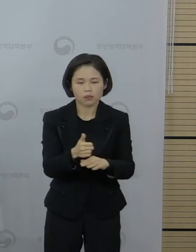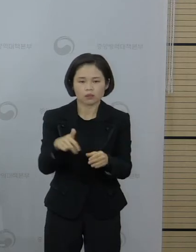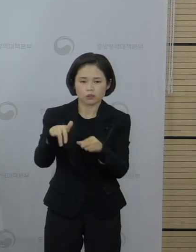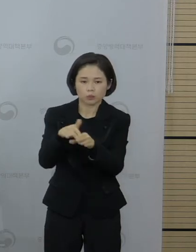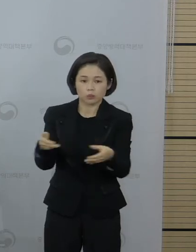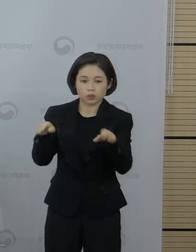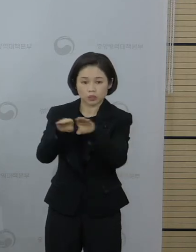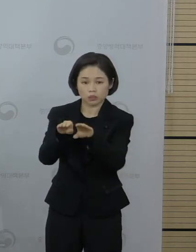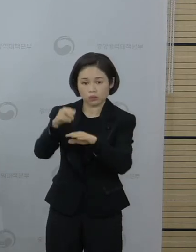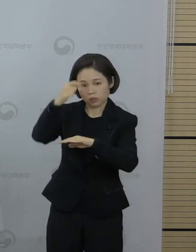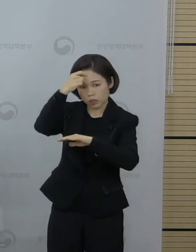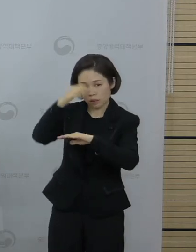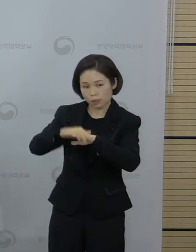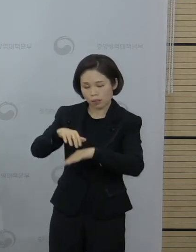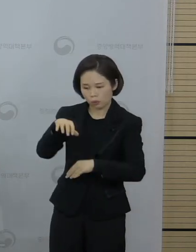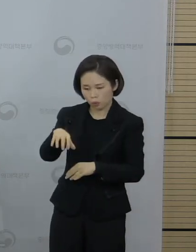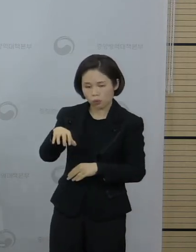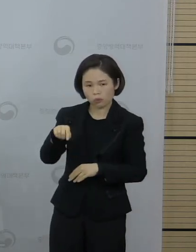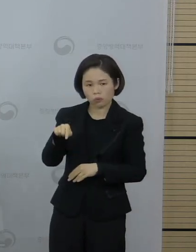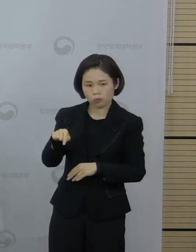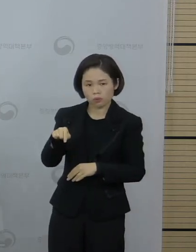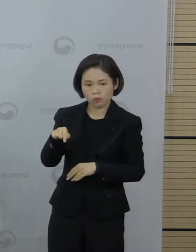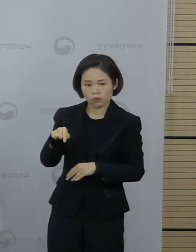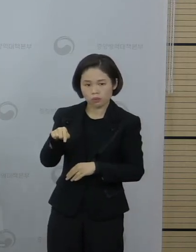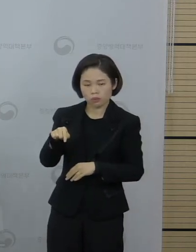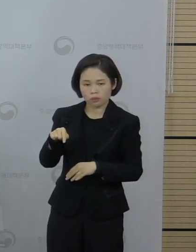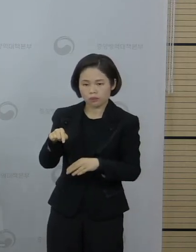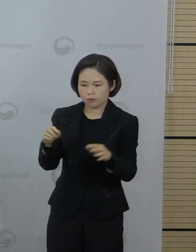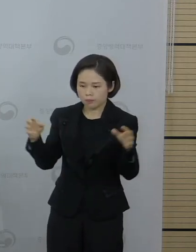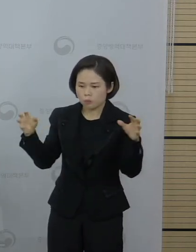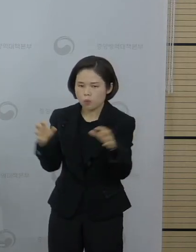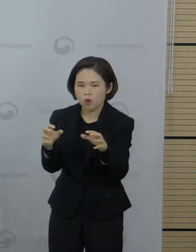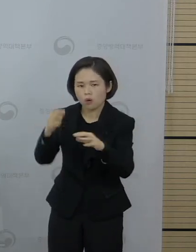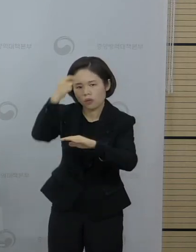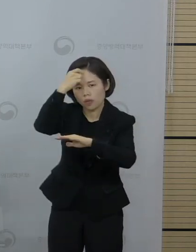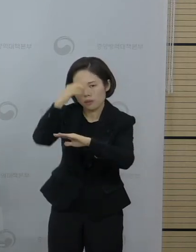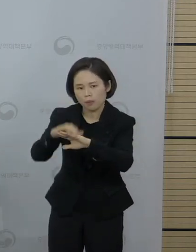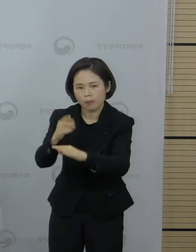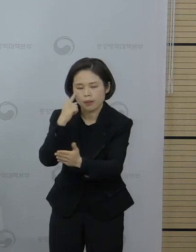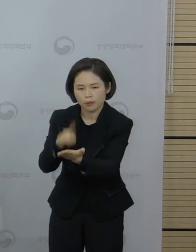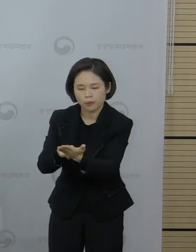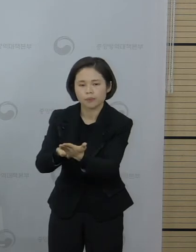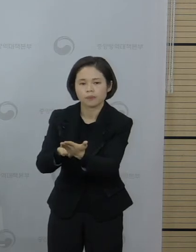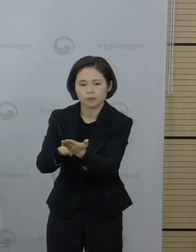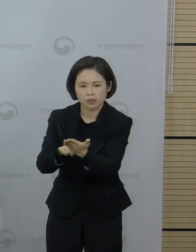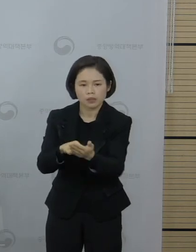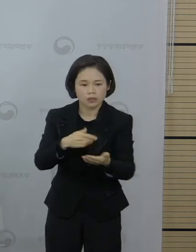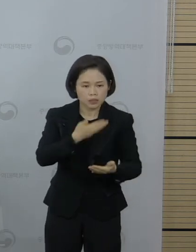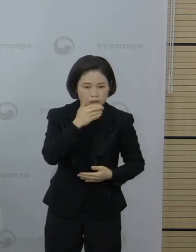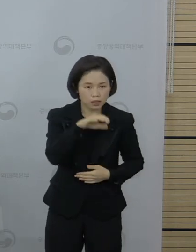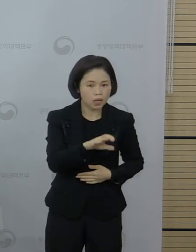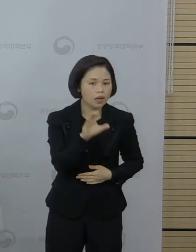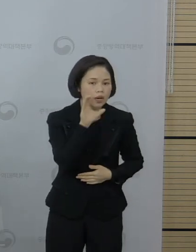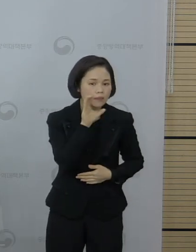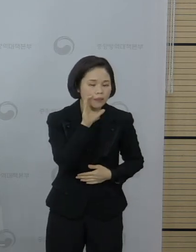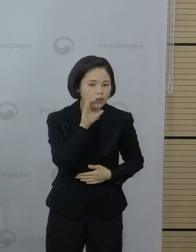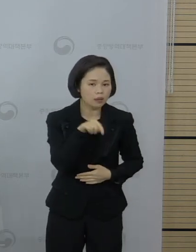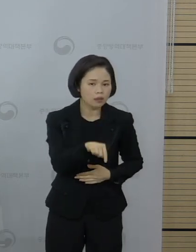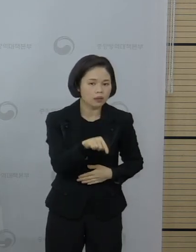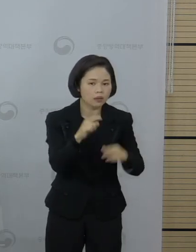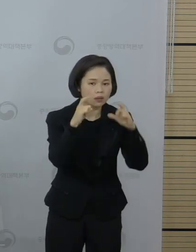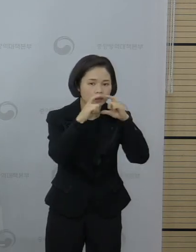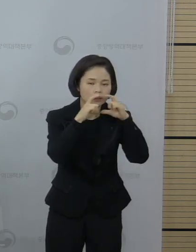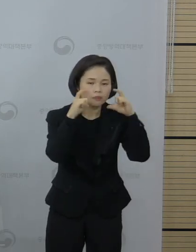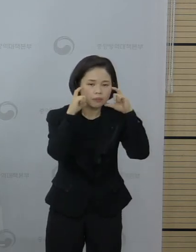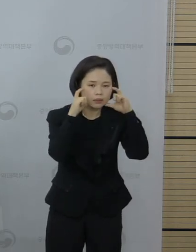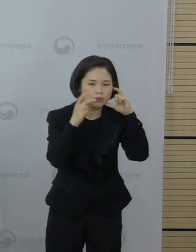종교시설의 예배당에서 현장 대면 예배를 한 것이 확인이 되었고, 식당과 카페를 중심으로 마스크